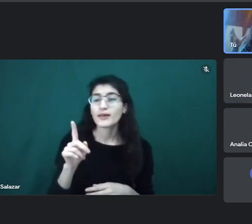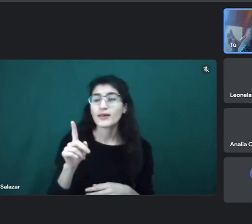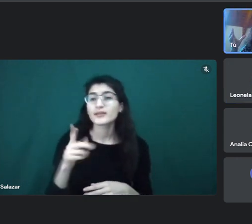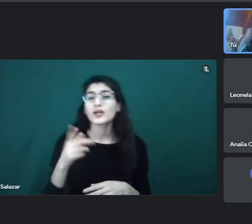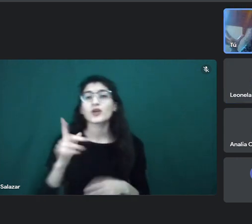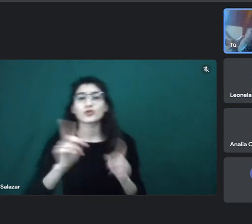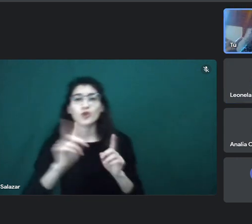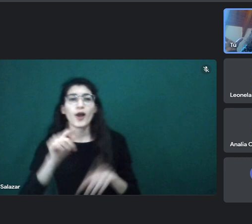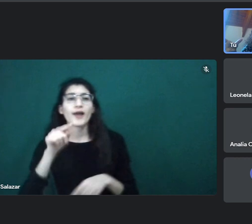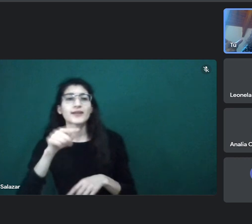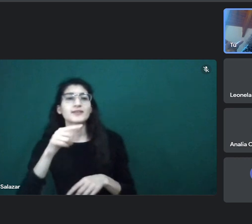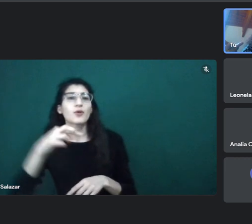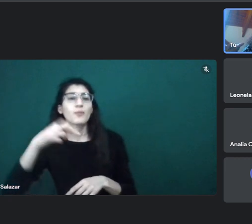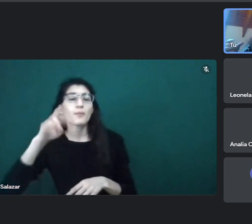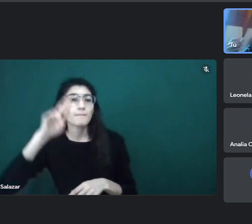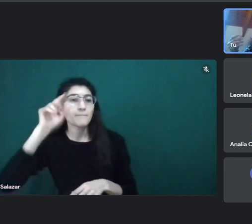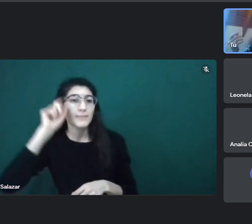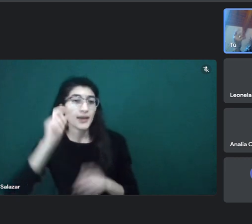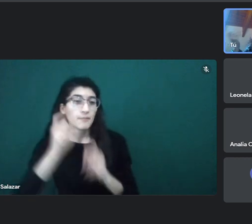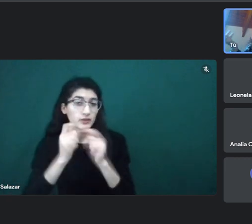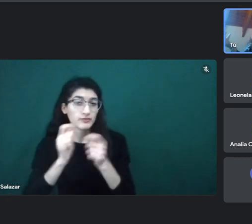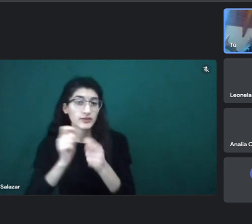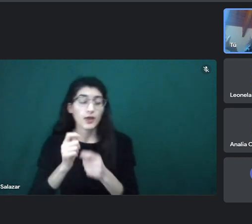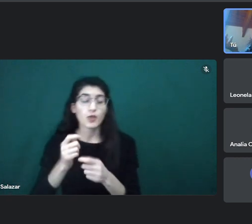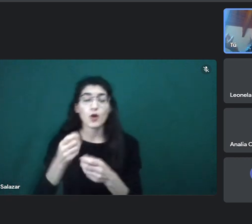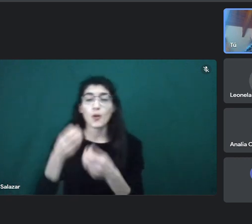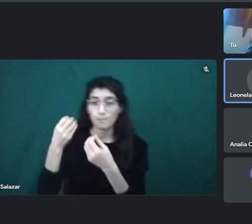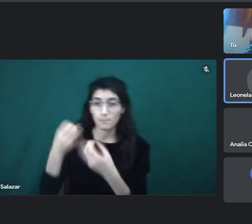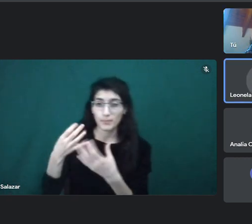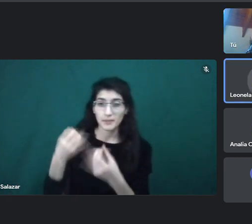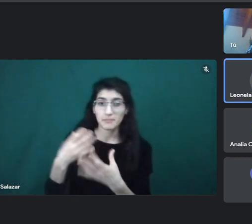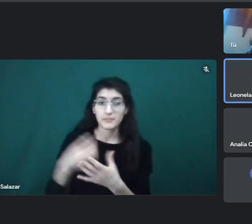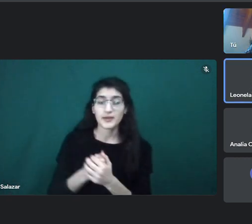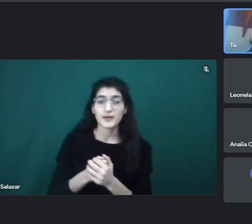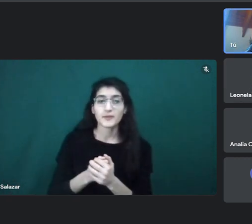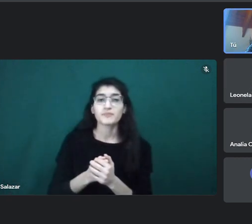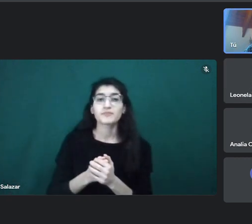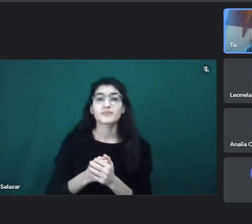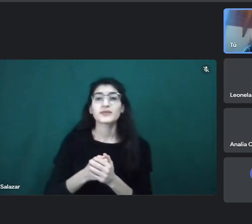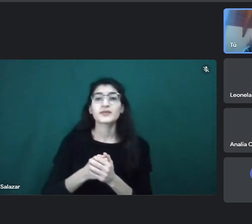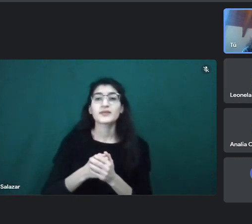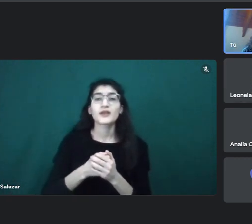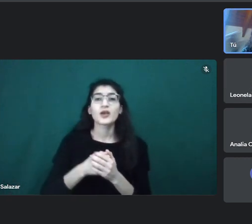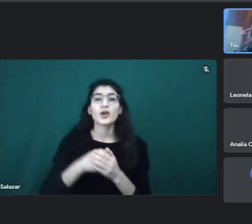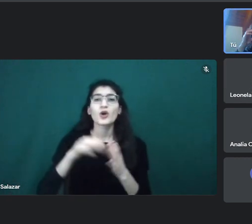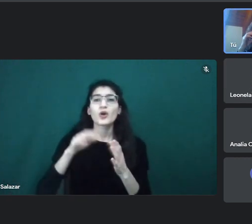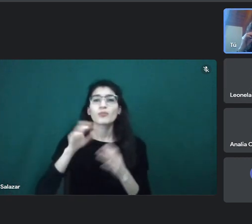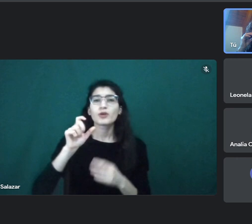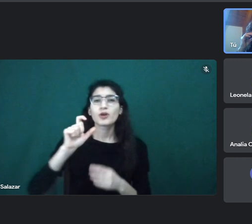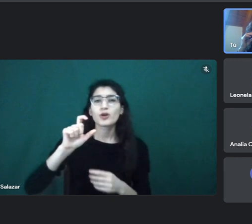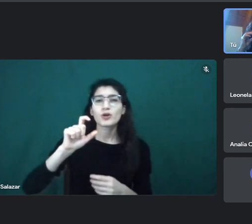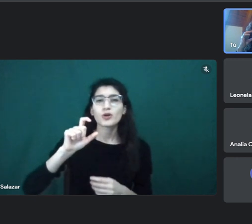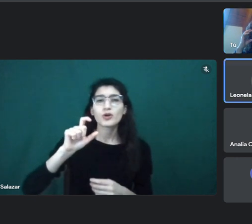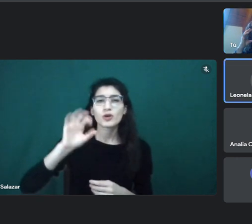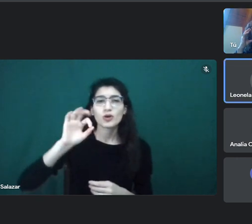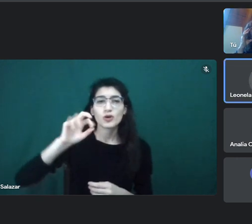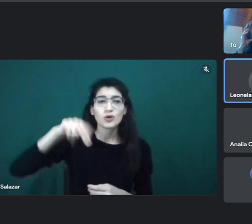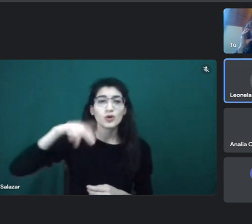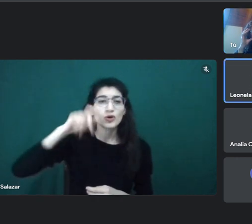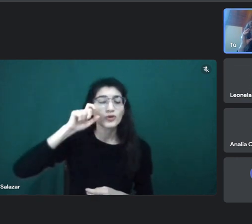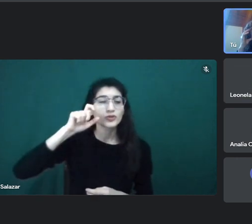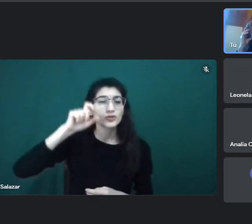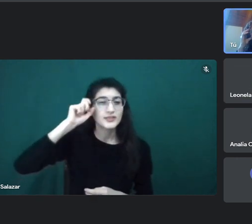conceptos. ¿Qué tipo de conceptos? Dijiste prometedores. ¿Qué clase de palabra es prometedores? ¿Adjetivo?